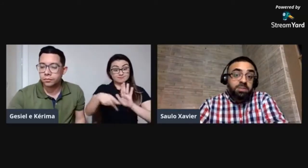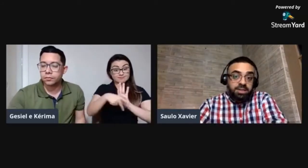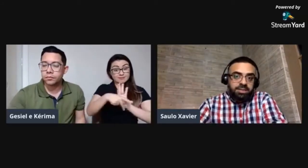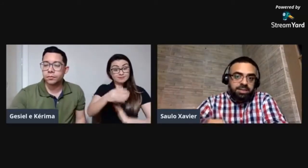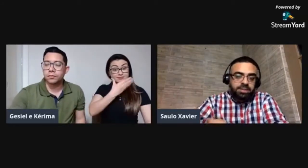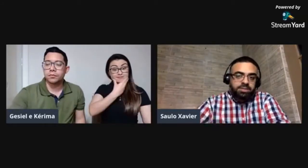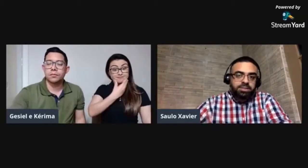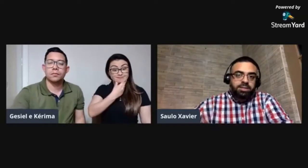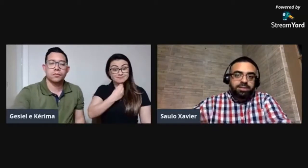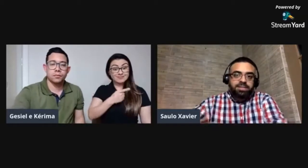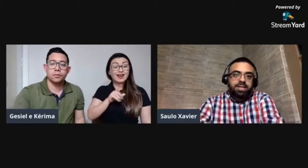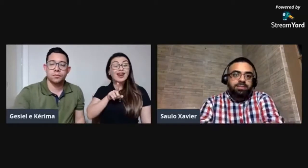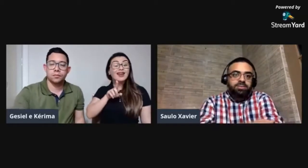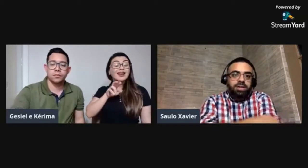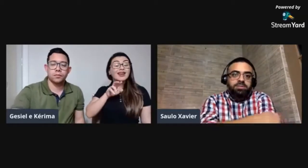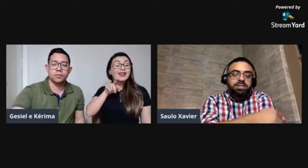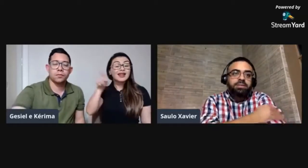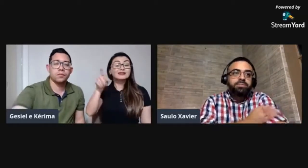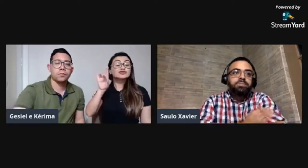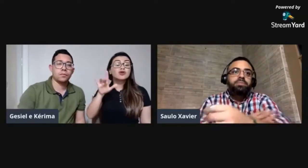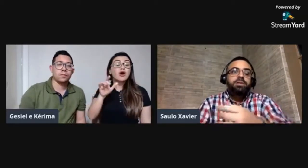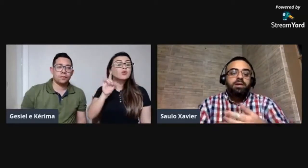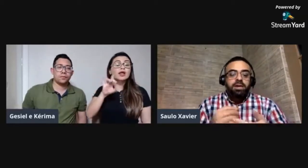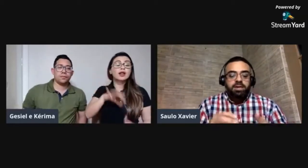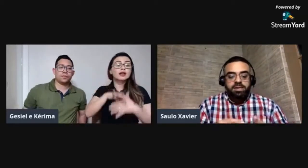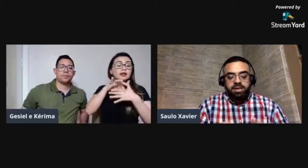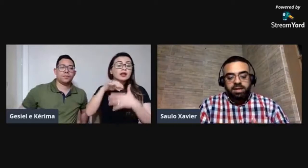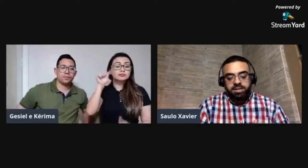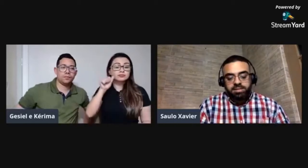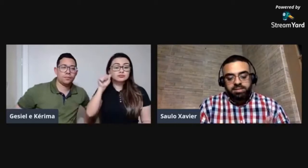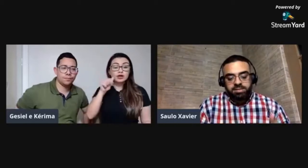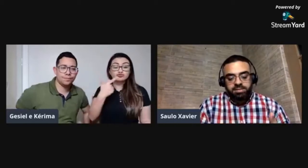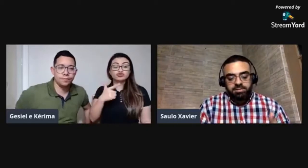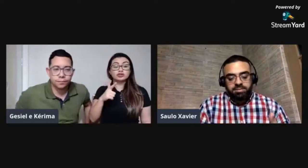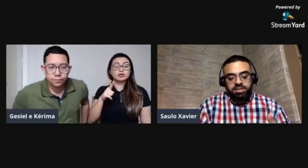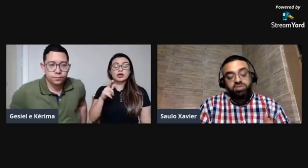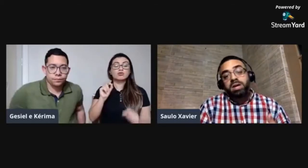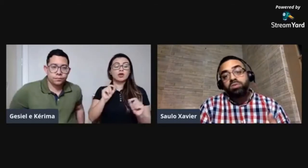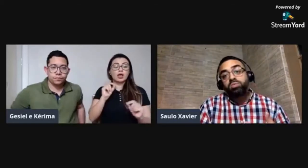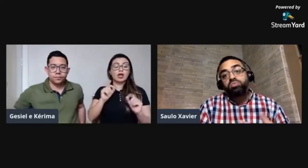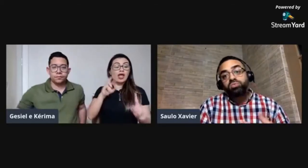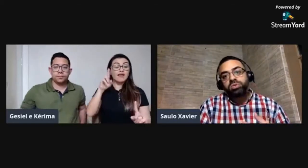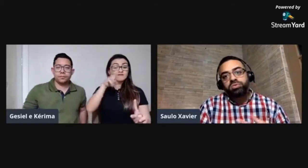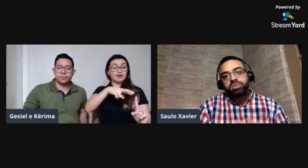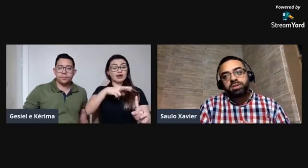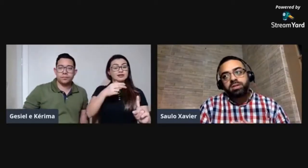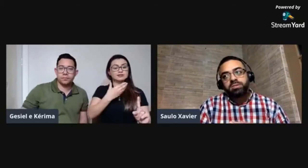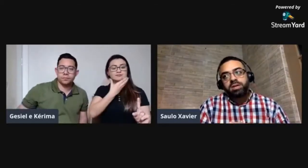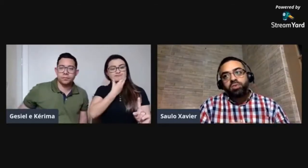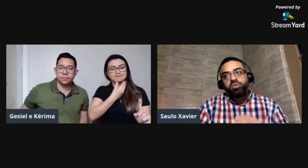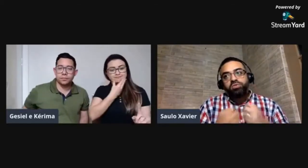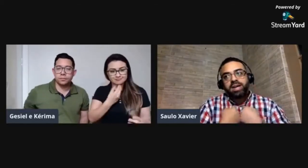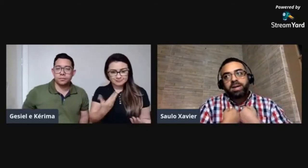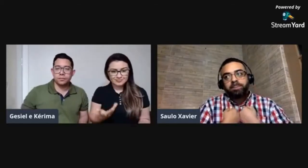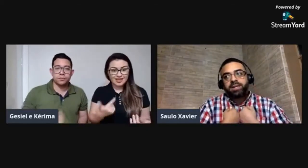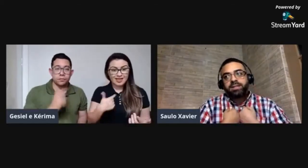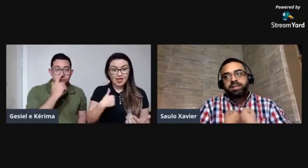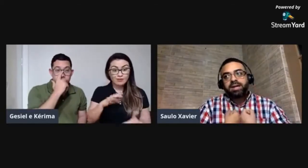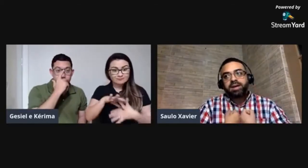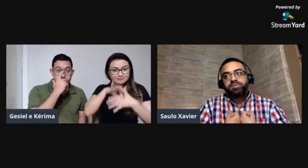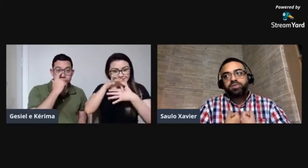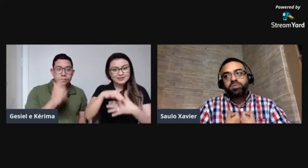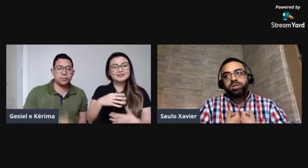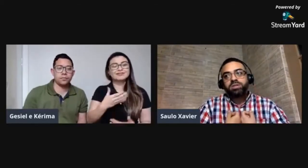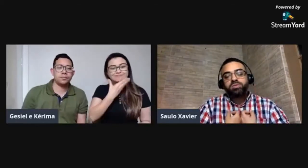liderança feminina na igreja deles lá no Laos, né? E aí, assim, isso marcou muito. Então, o Vale a